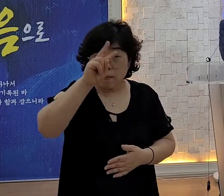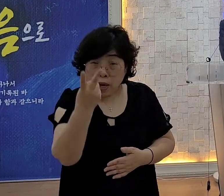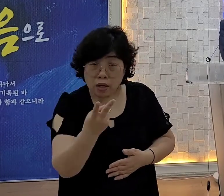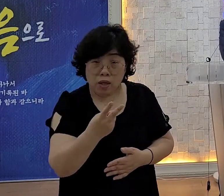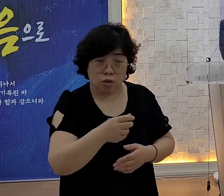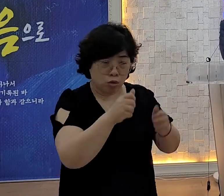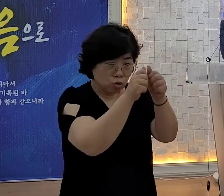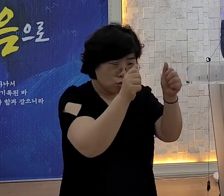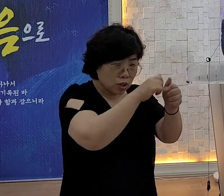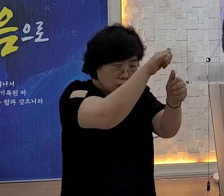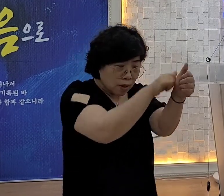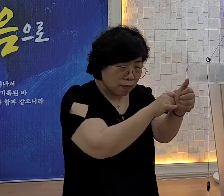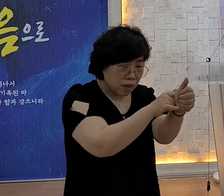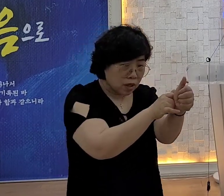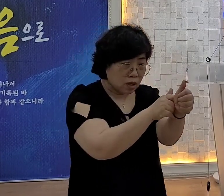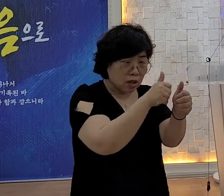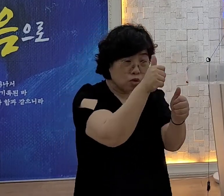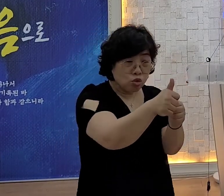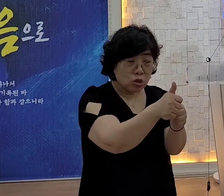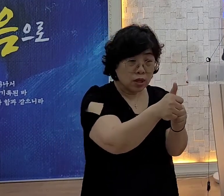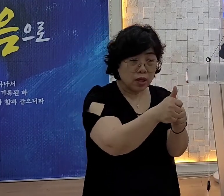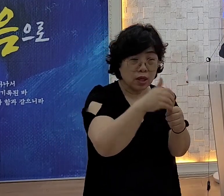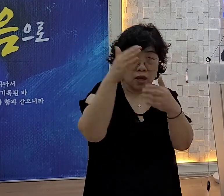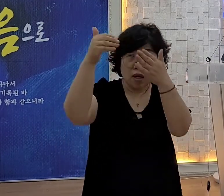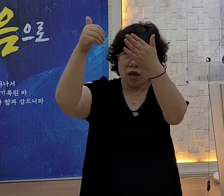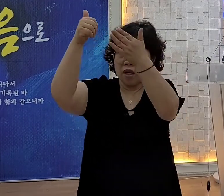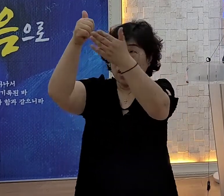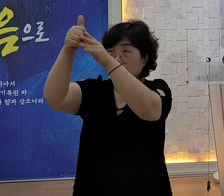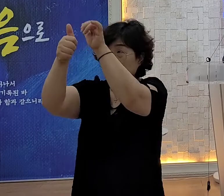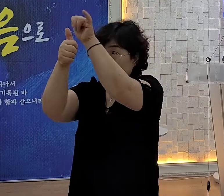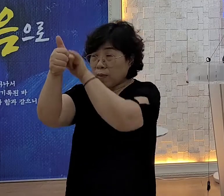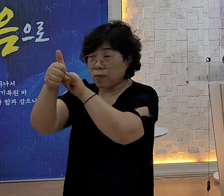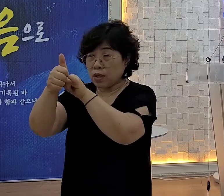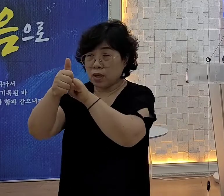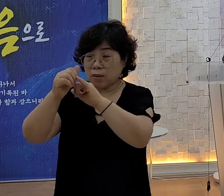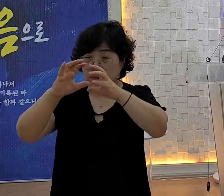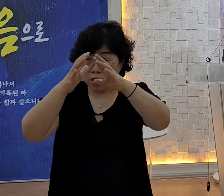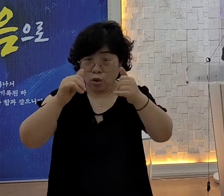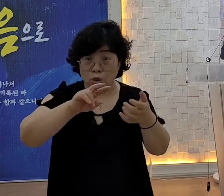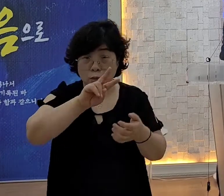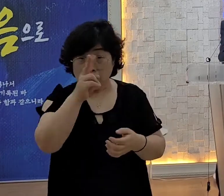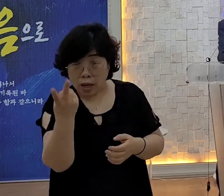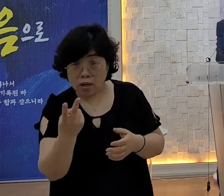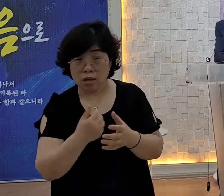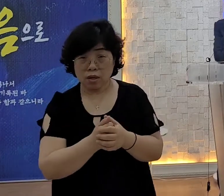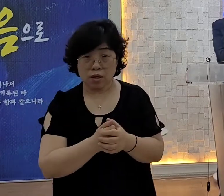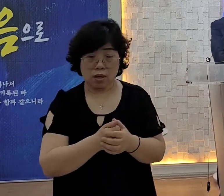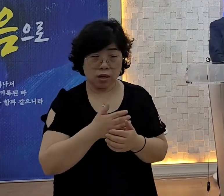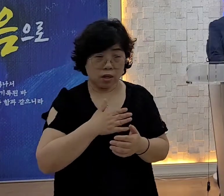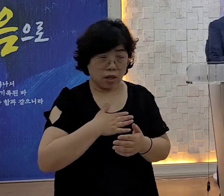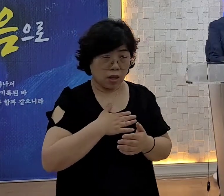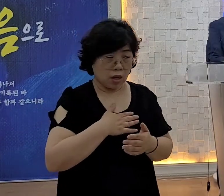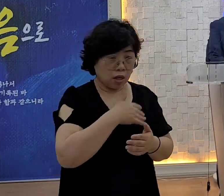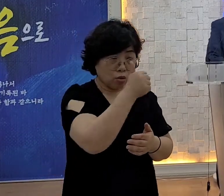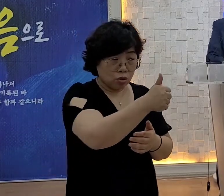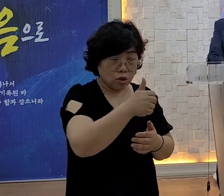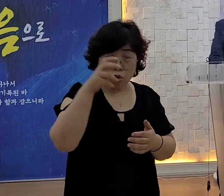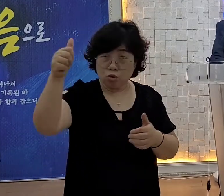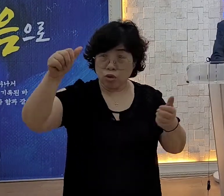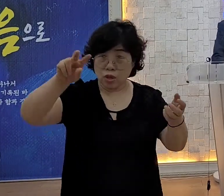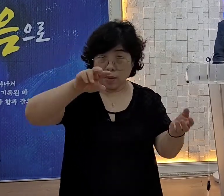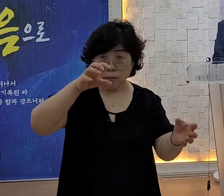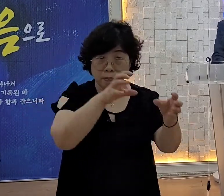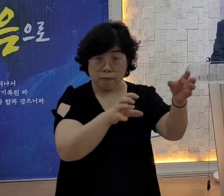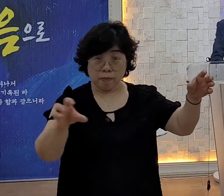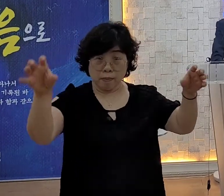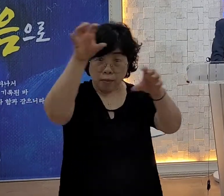그 하란 땅에서 이제 하나님을 섬기는 가나안 백성 내 주인의 삶의 터닝 포인트가 바로